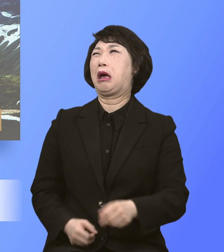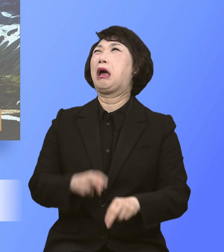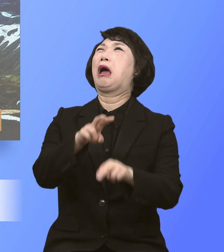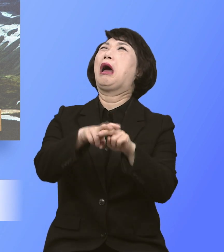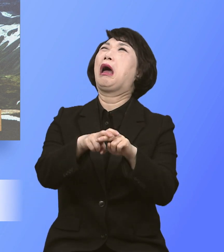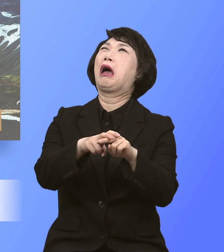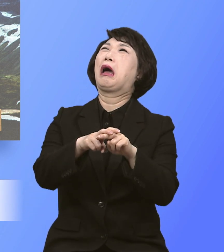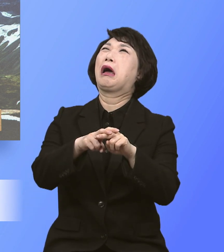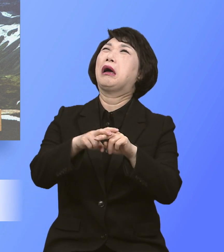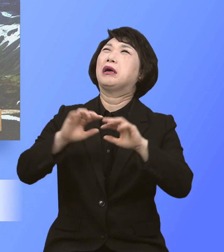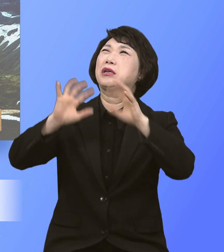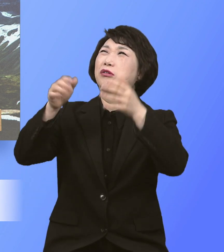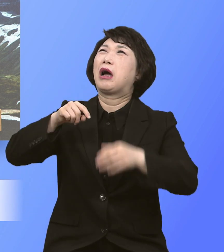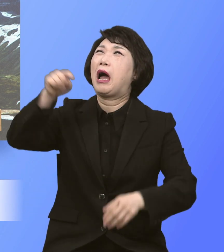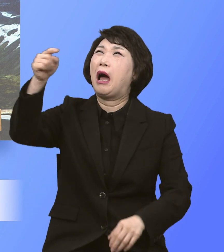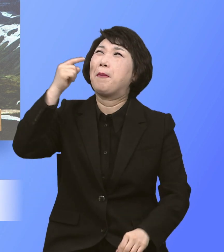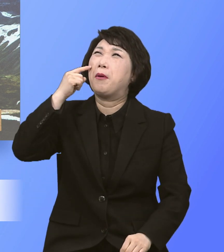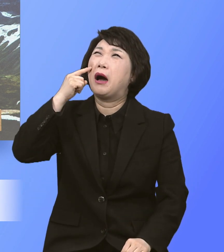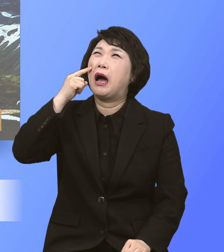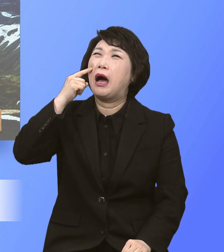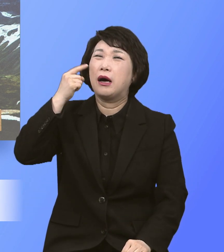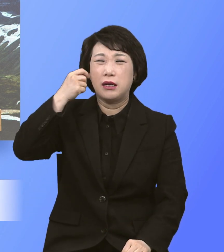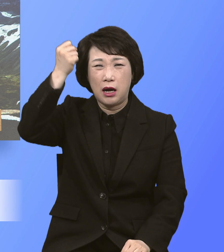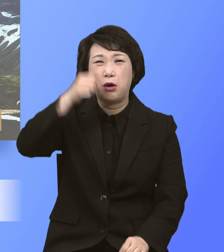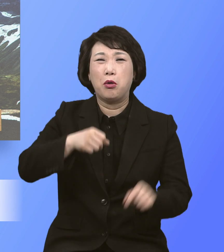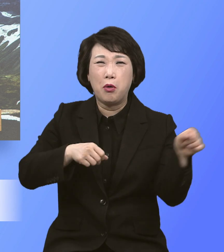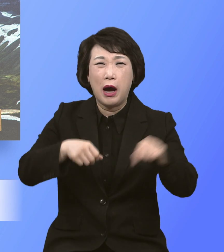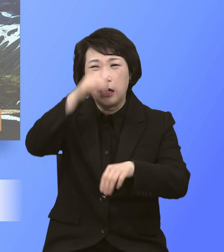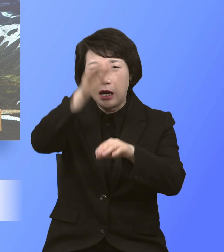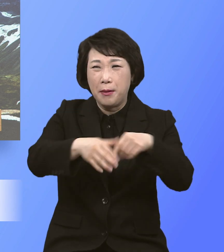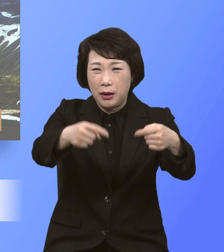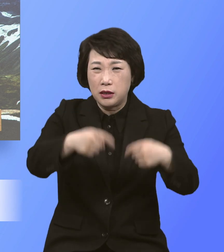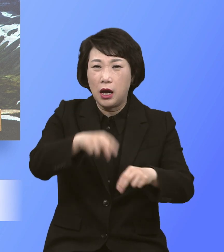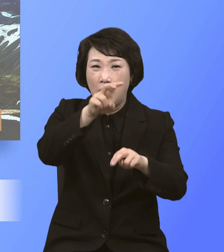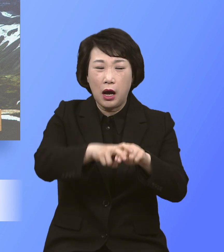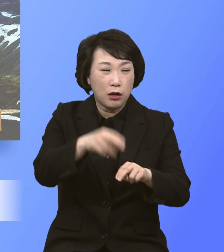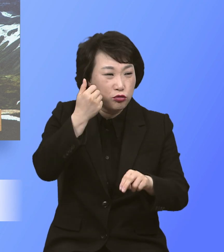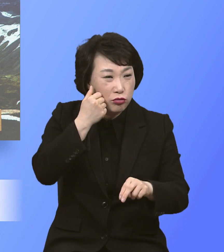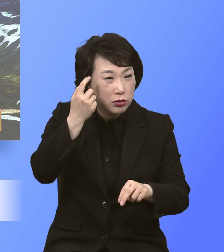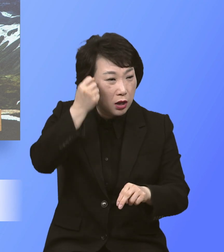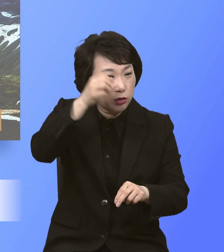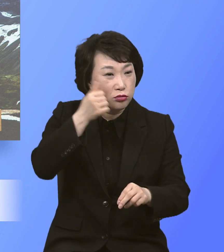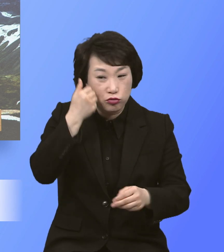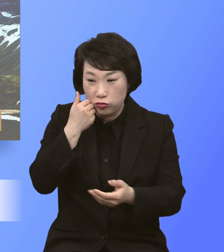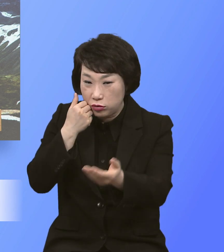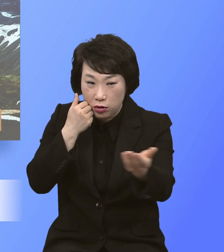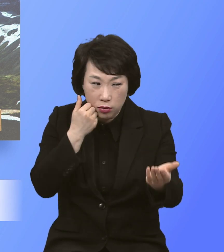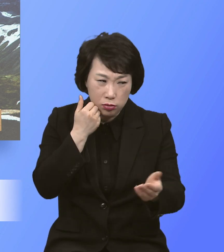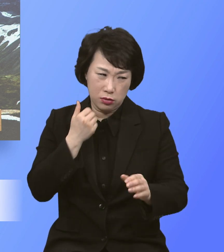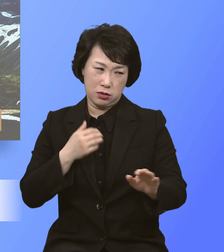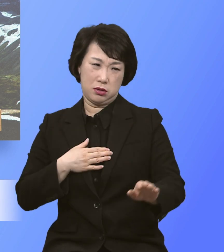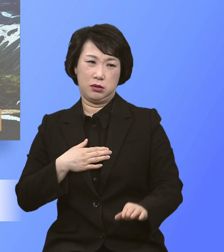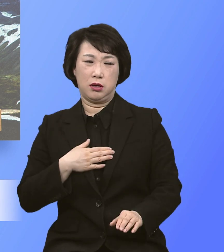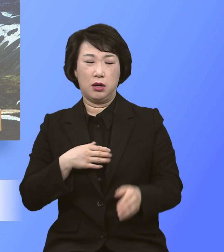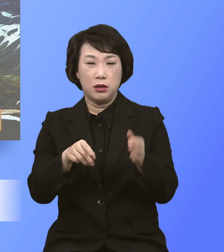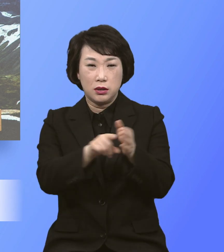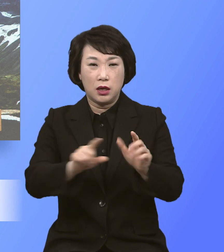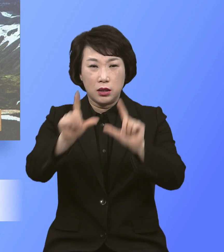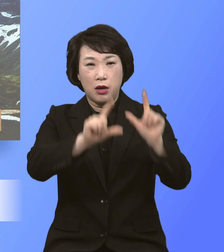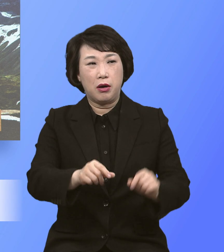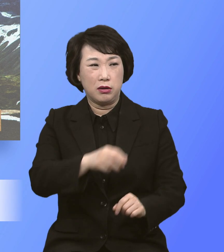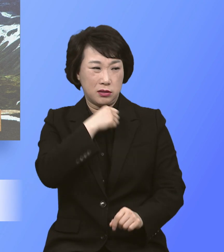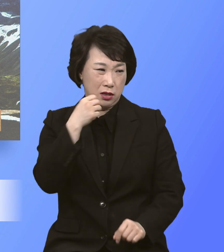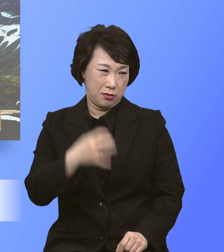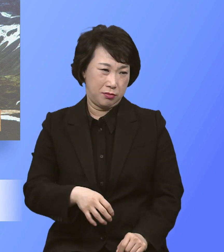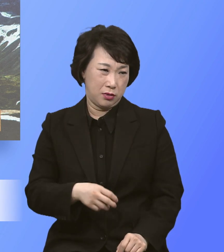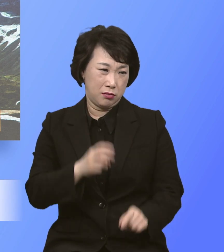그저 천국이 있다면 가려고 우아하져 있습니다. 이런 사람이 있다면 당신은 신앙생활에 극히 재미가